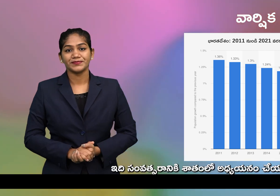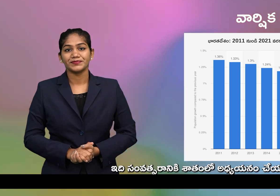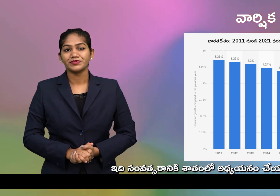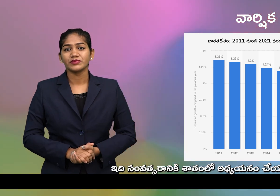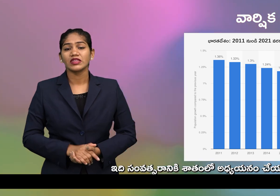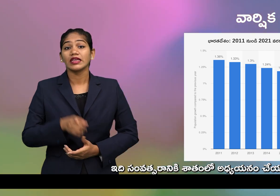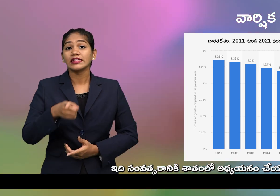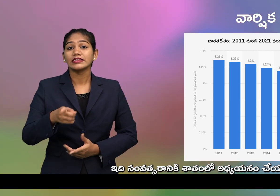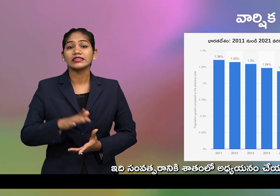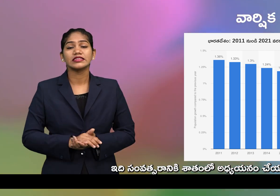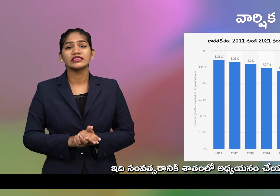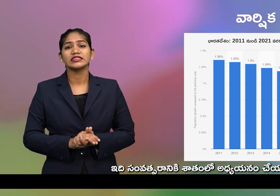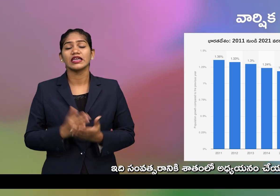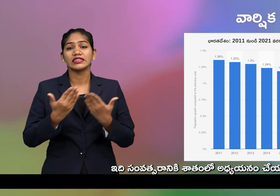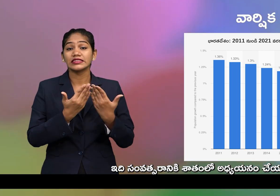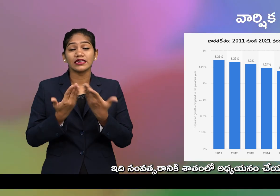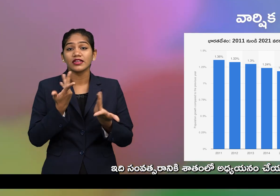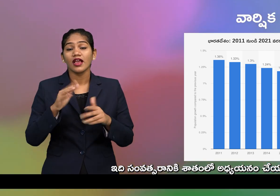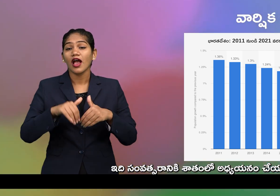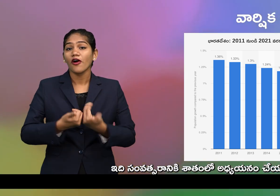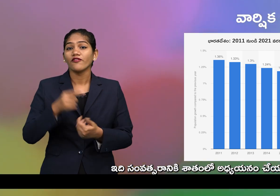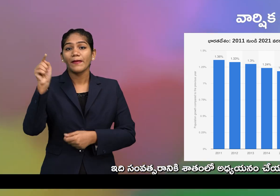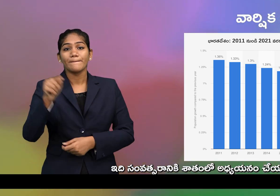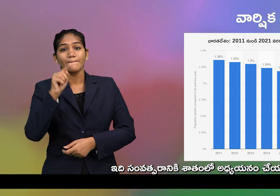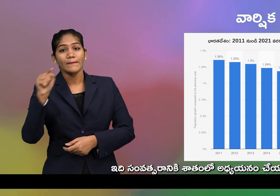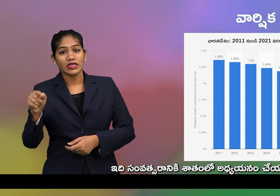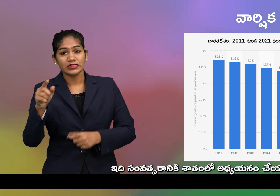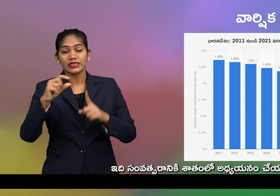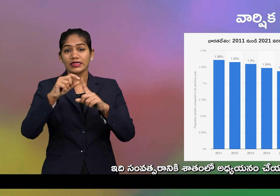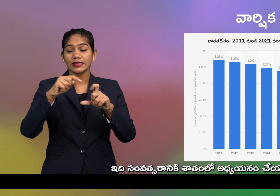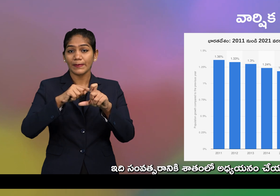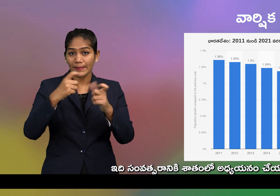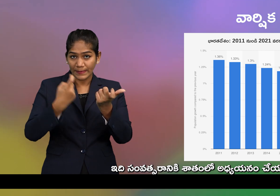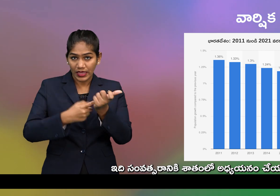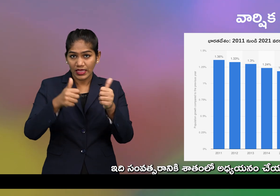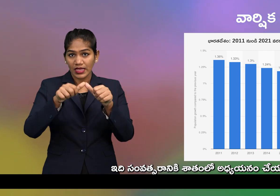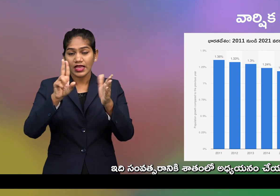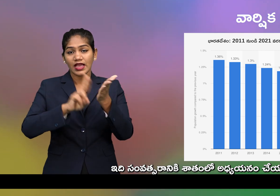ఇది సంవత్సరానికి శాతంగా అధ్యయనం చేయబడుతుంది.